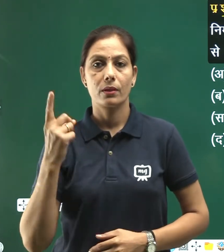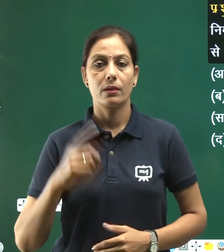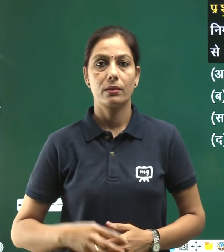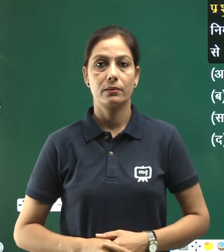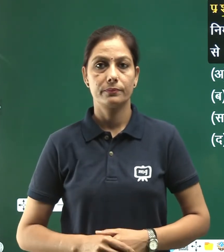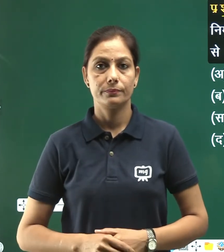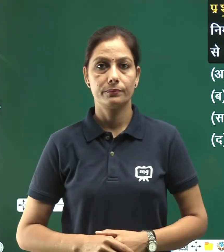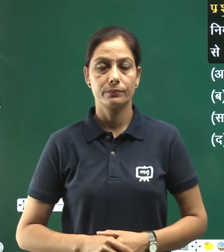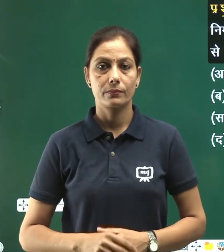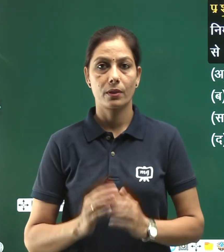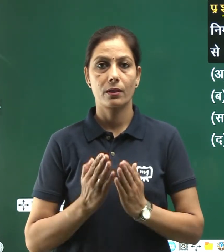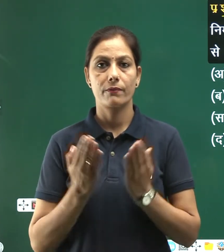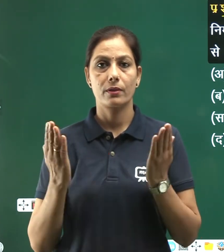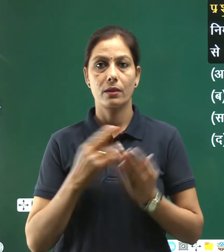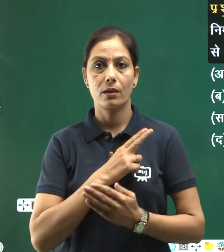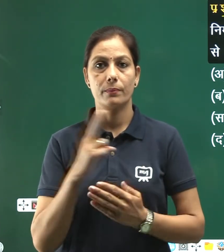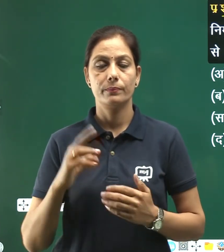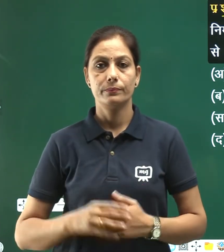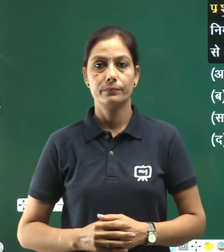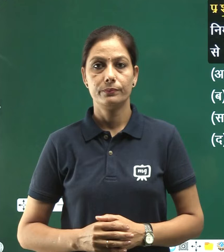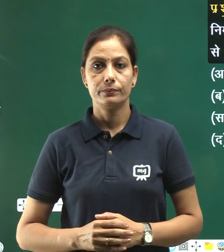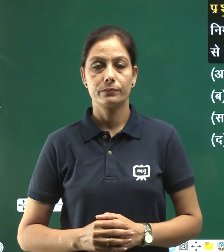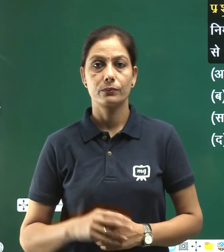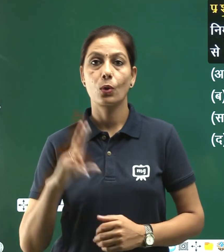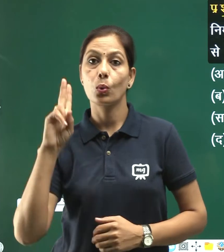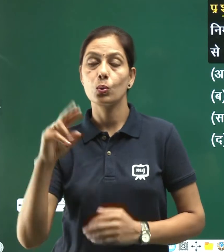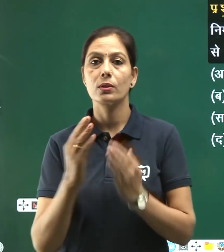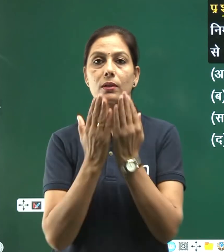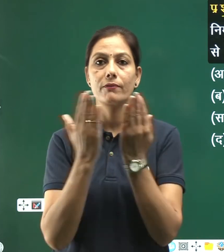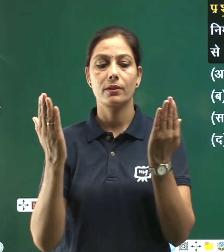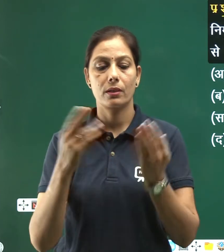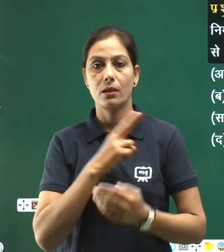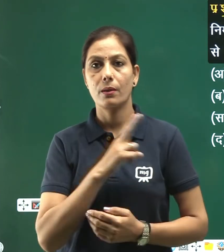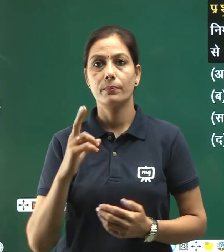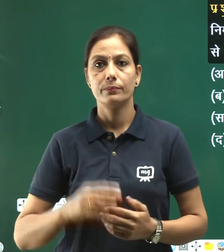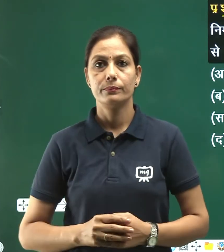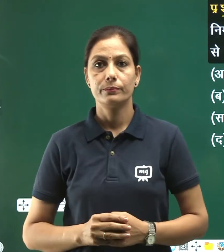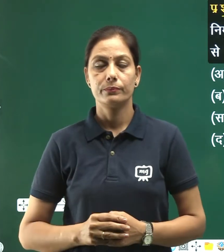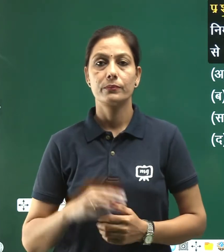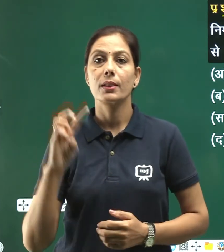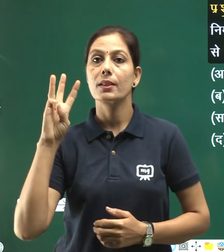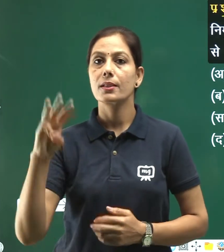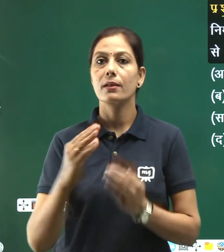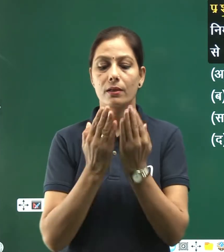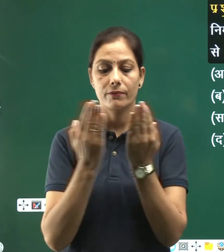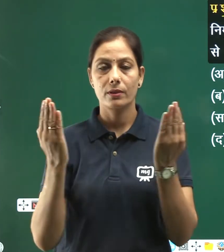है कल्पना, दूसरा हंस, तीसरा माधुरी,